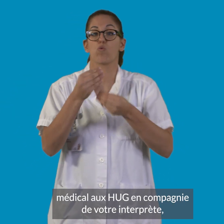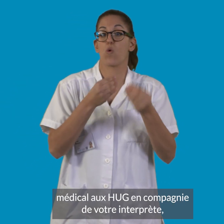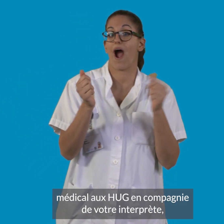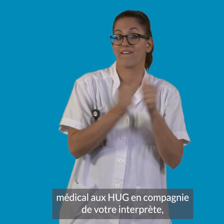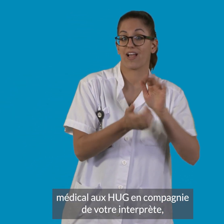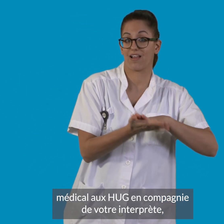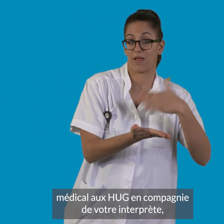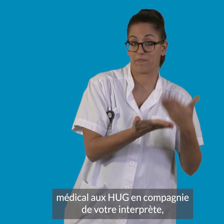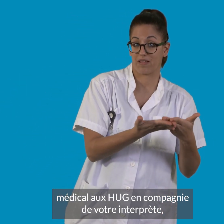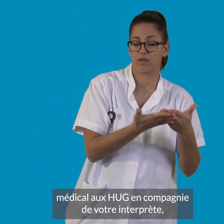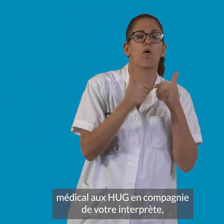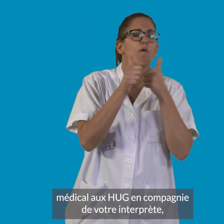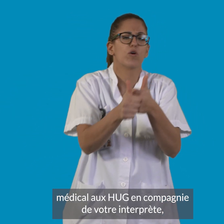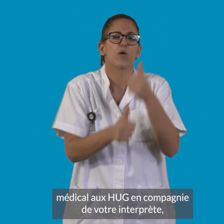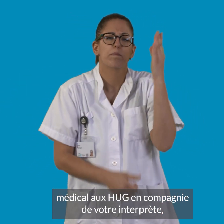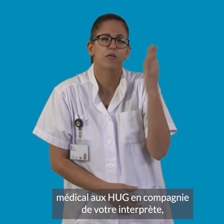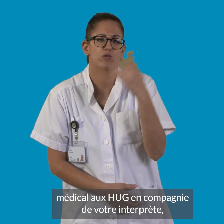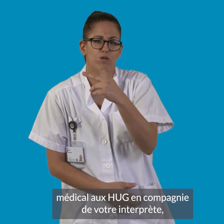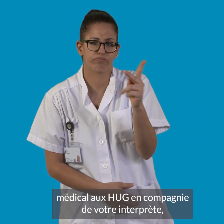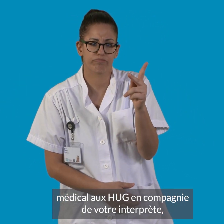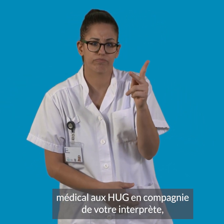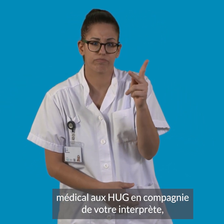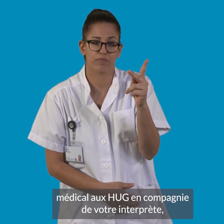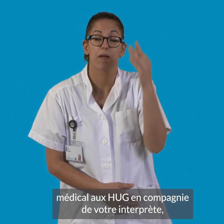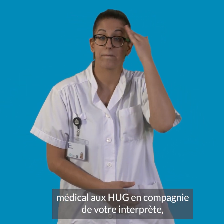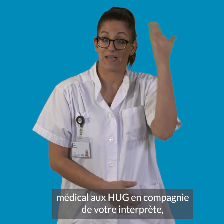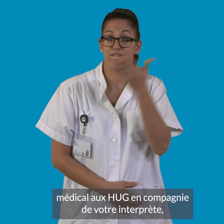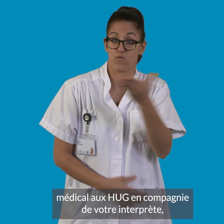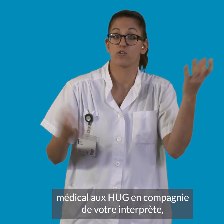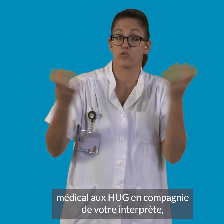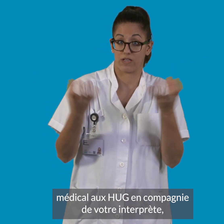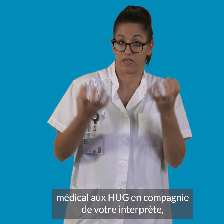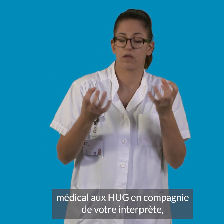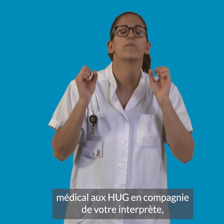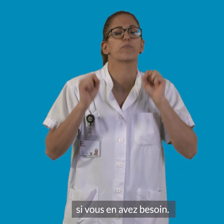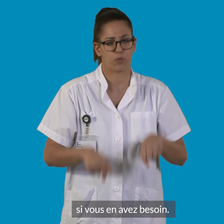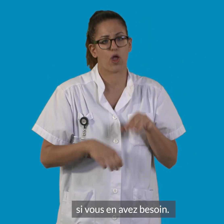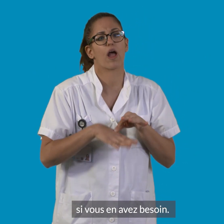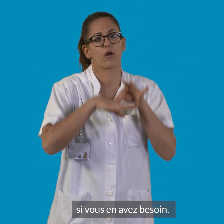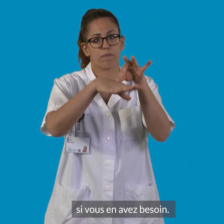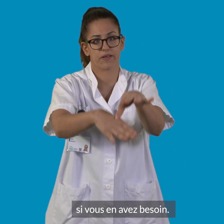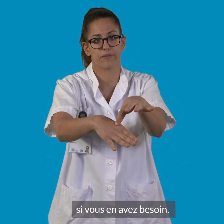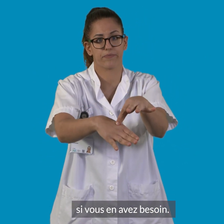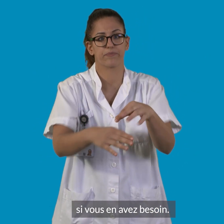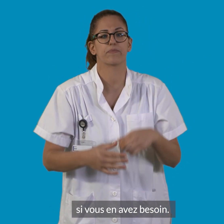rendez-vous médical au HUG en compagnie de votre interprète si vous en avez